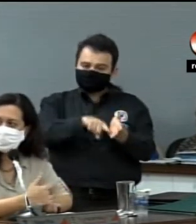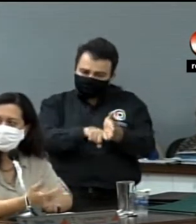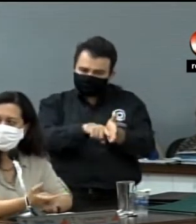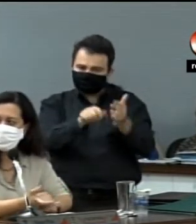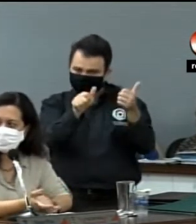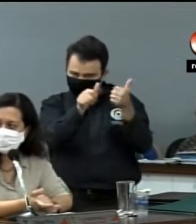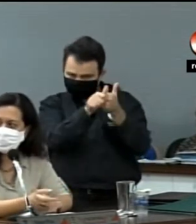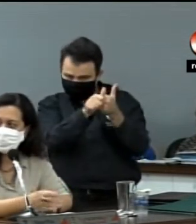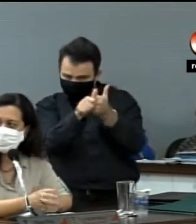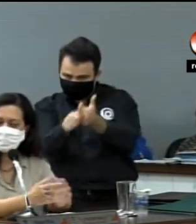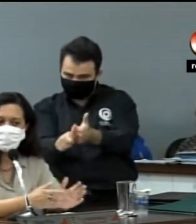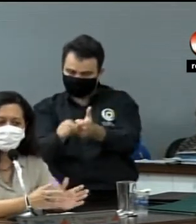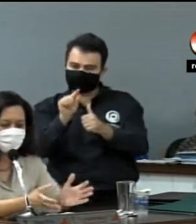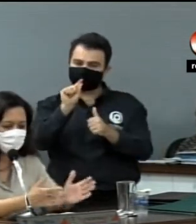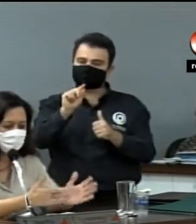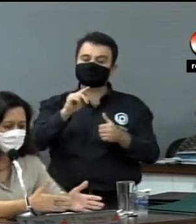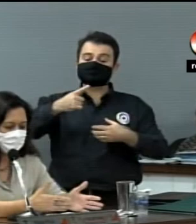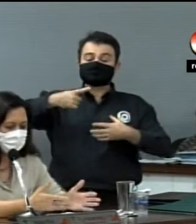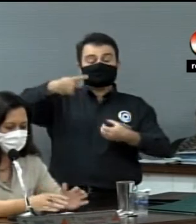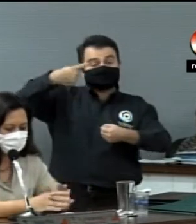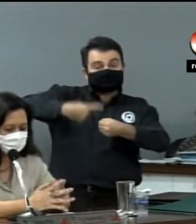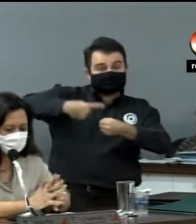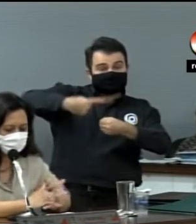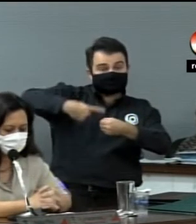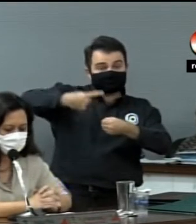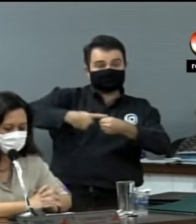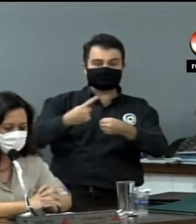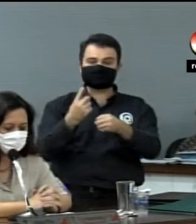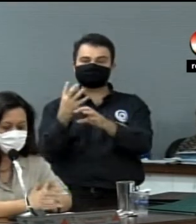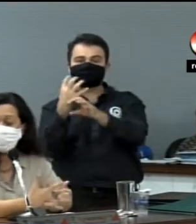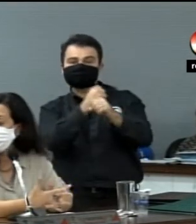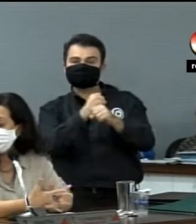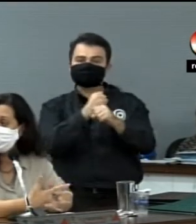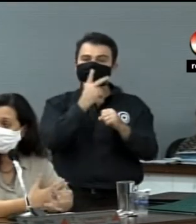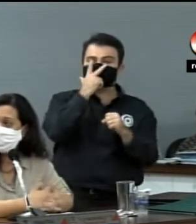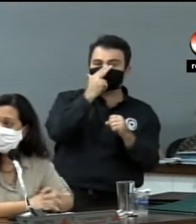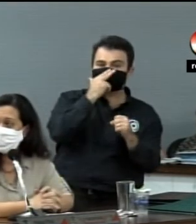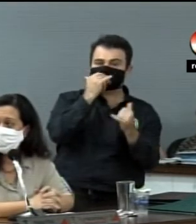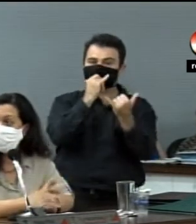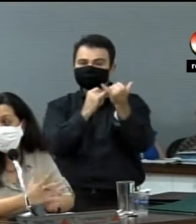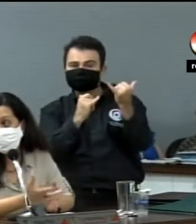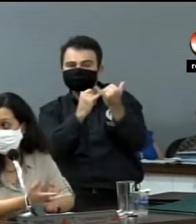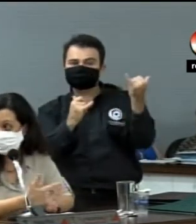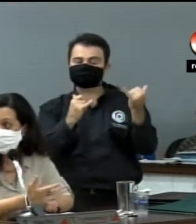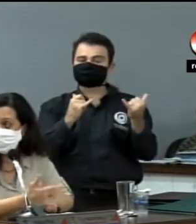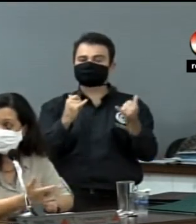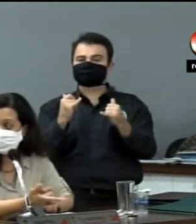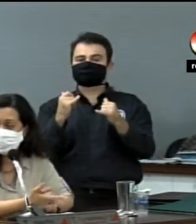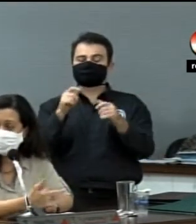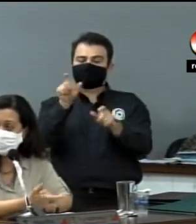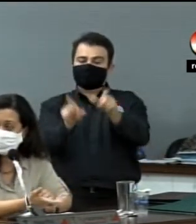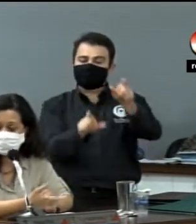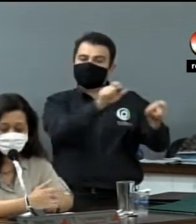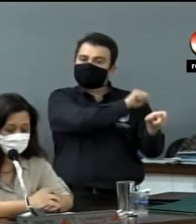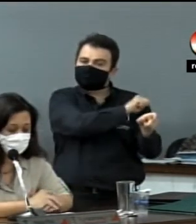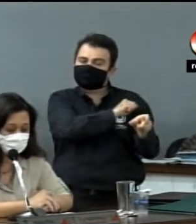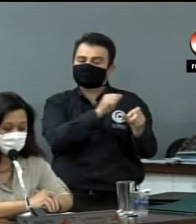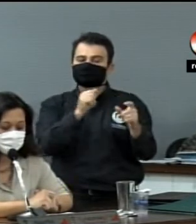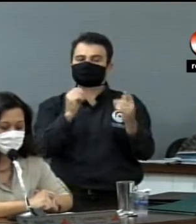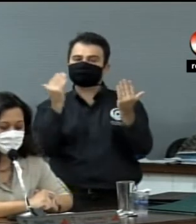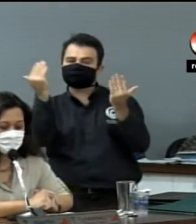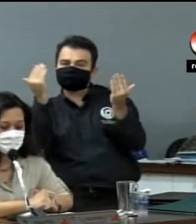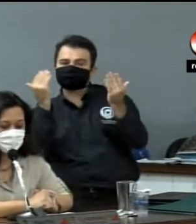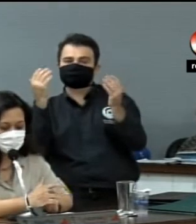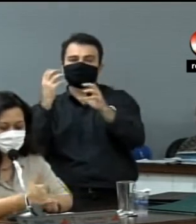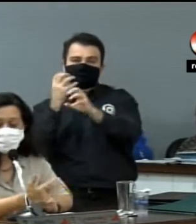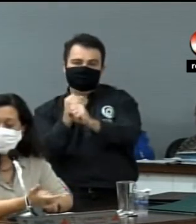de um município que tem esse número de alunos, né, e a complexidade de uma rede toda.